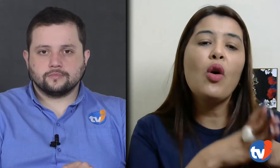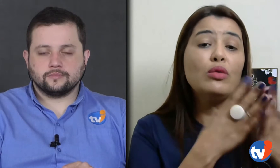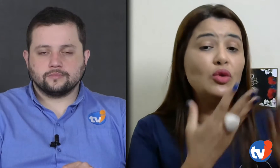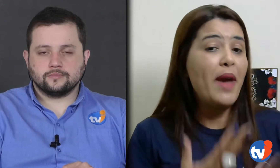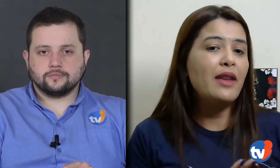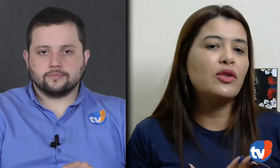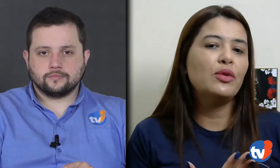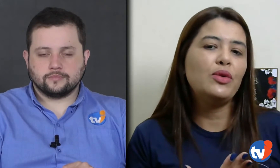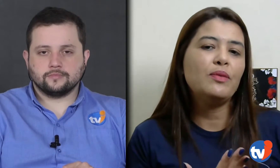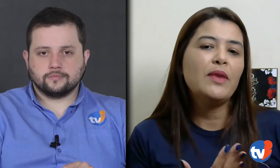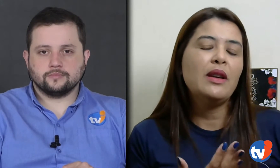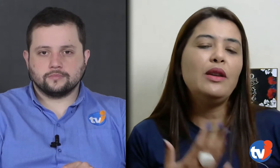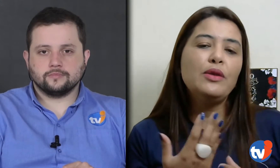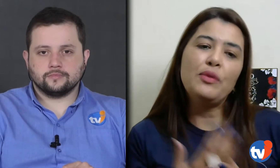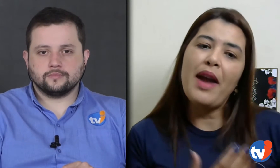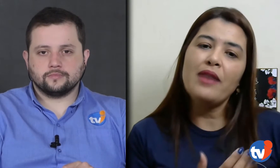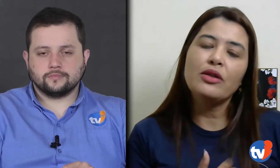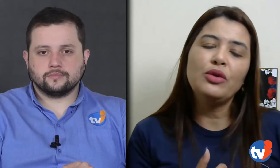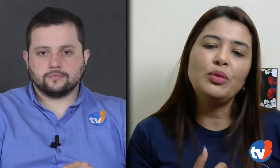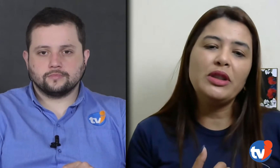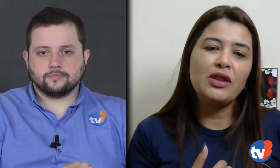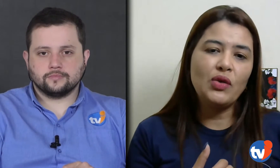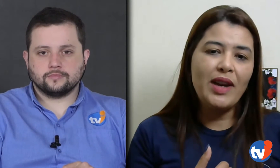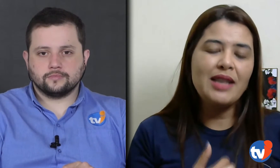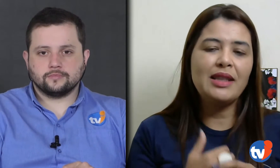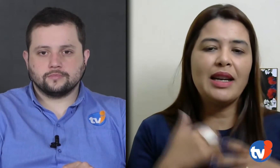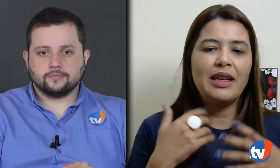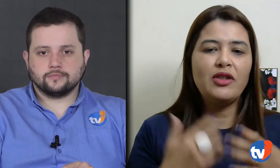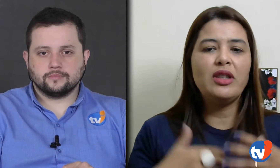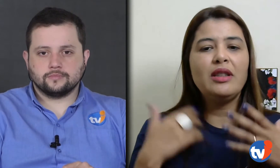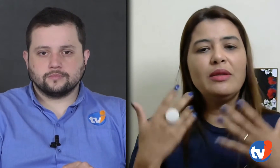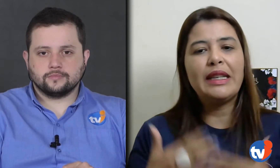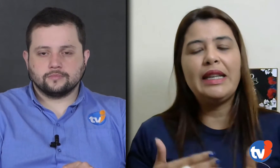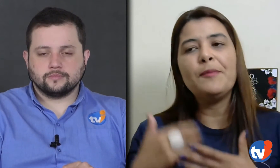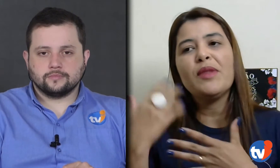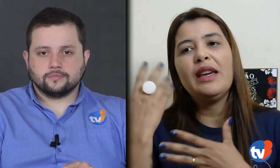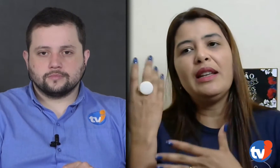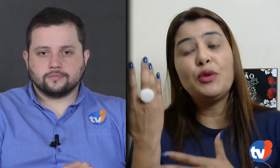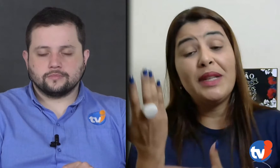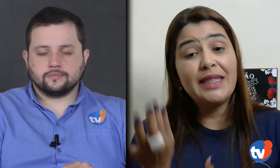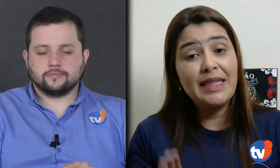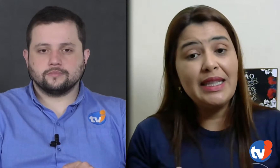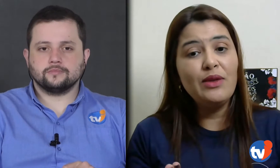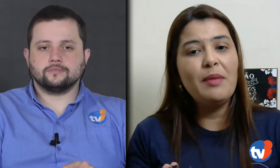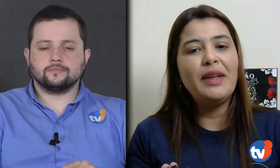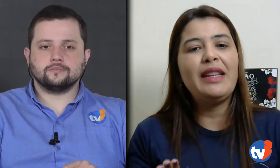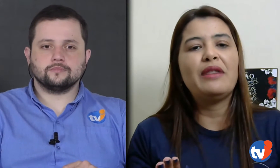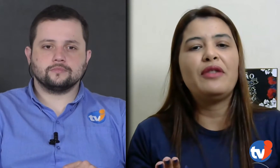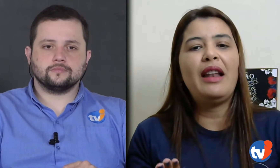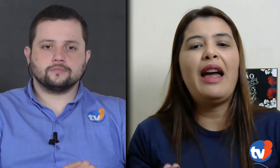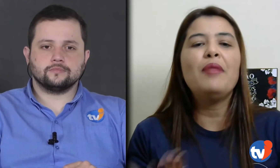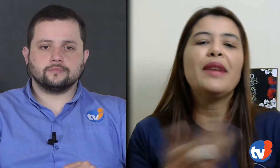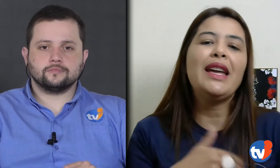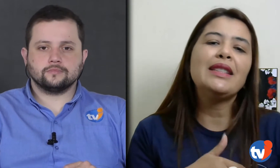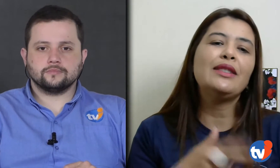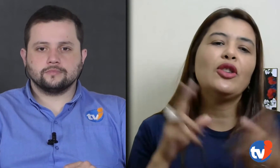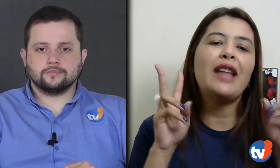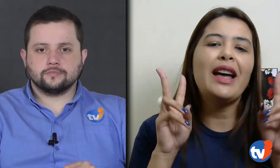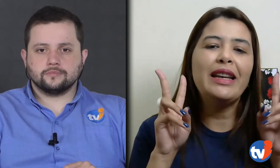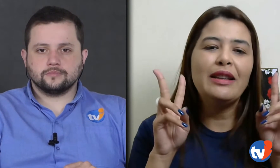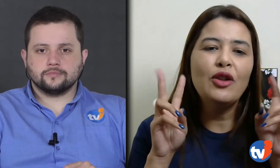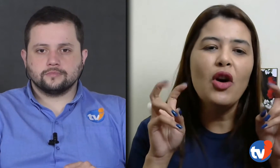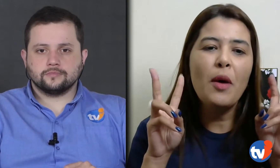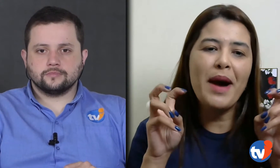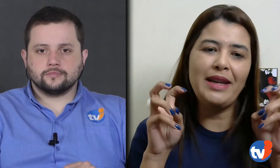só com os médicos. E os médicos muitas vezes acreditam que eles precisam aprender a falar para eles